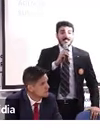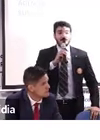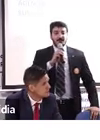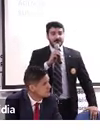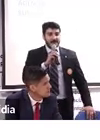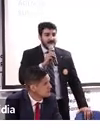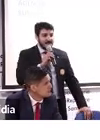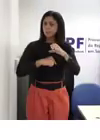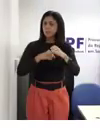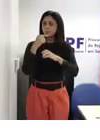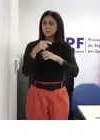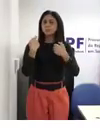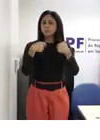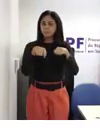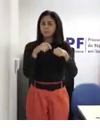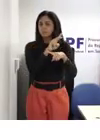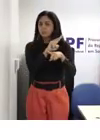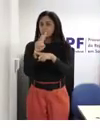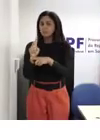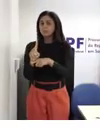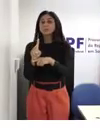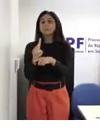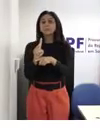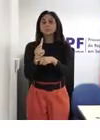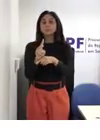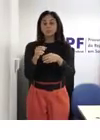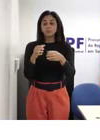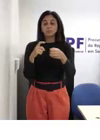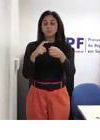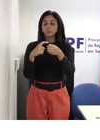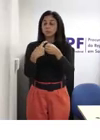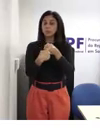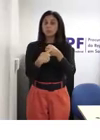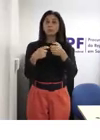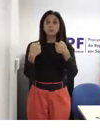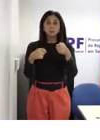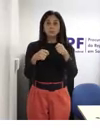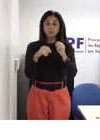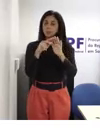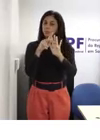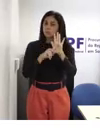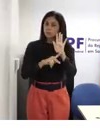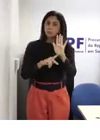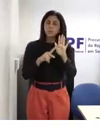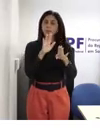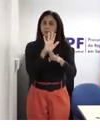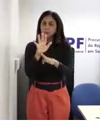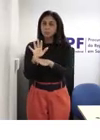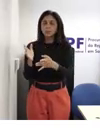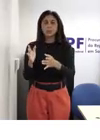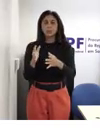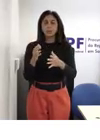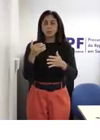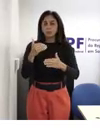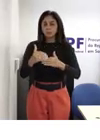as unid tem a agenda 2030 com os objetivos de desenvolvimento sustentável até